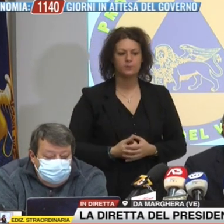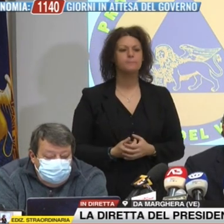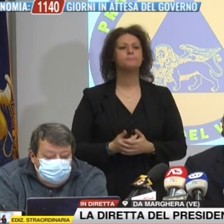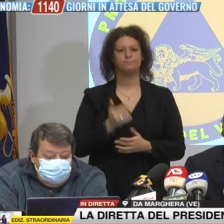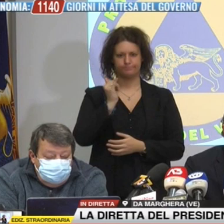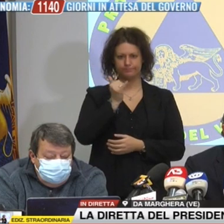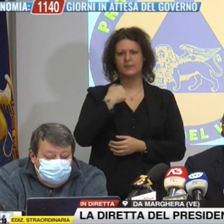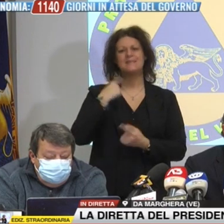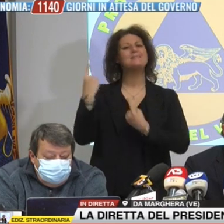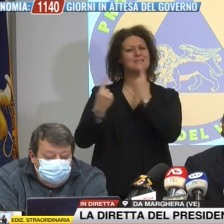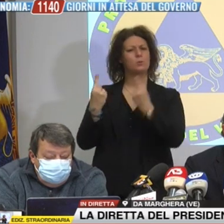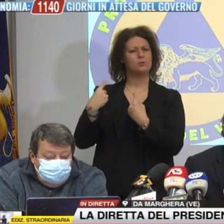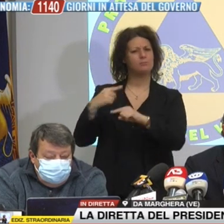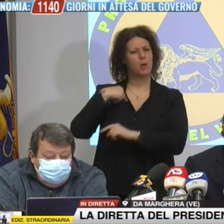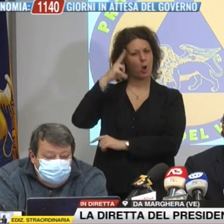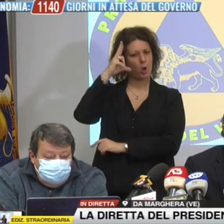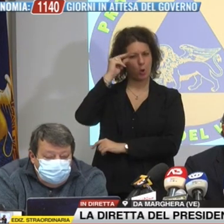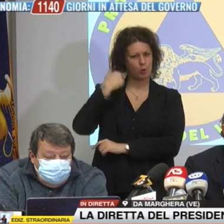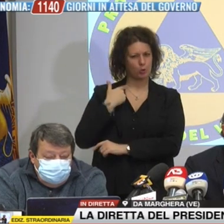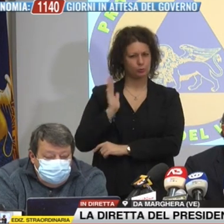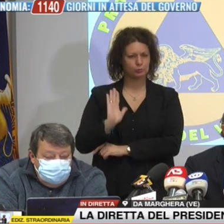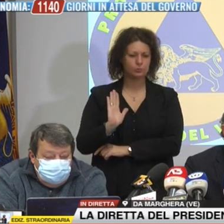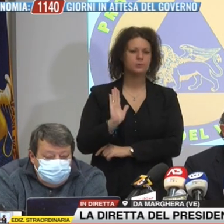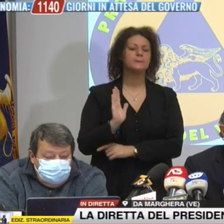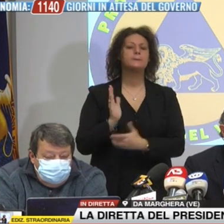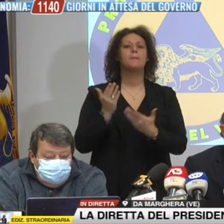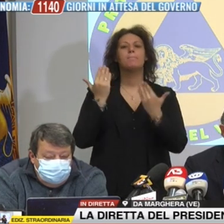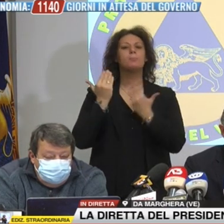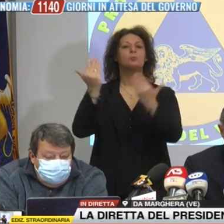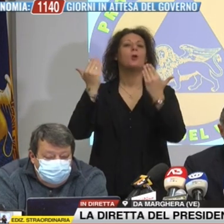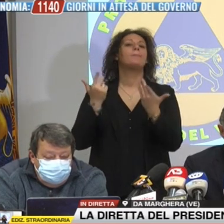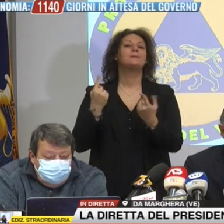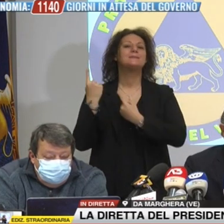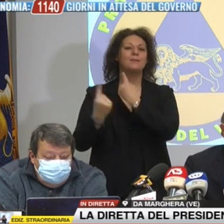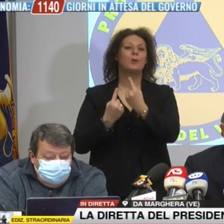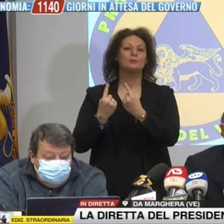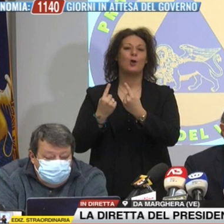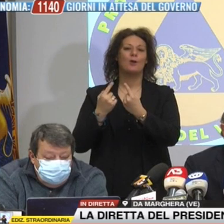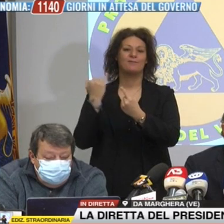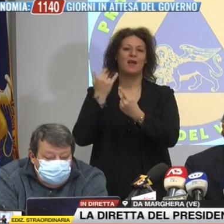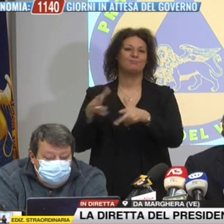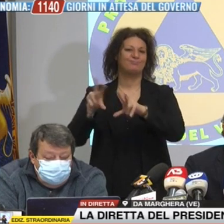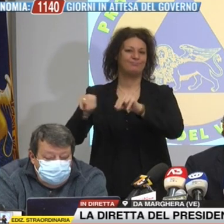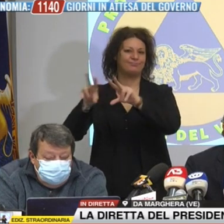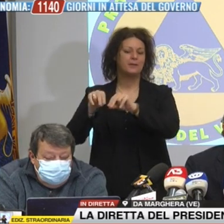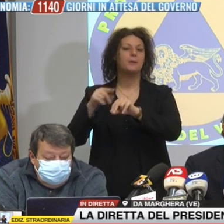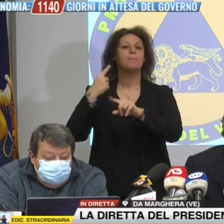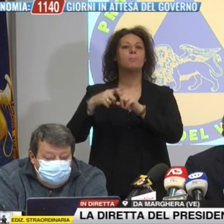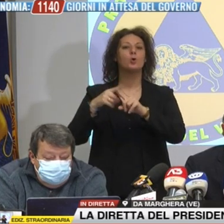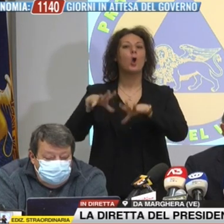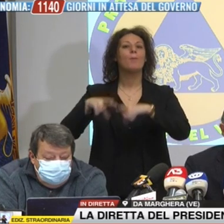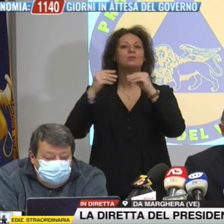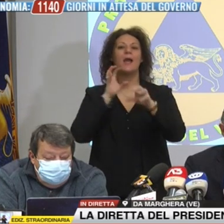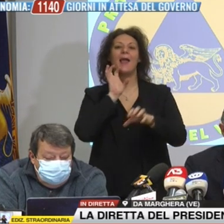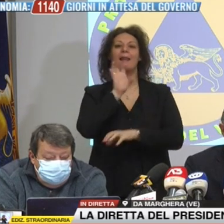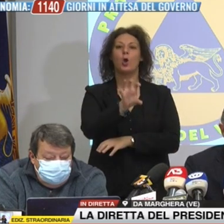conoscenza. Purtroppo è un caso che si ripete ormai ciclicamente, no? Il tema dei ricorsi poi manda in palla tutto, perché